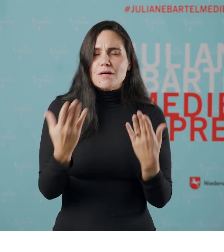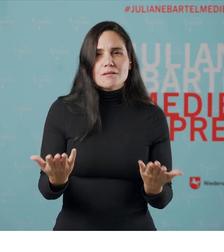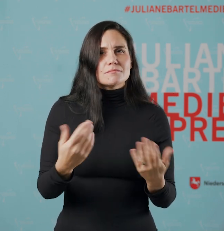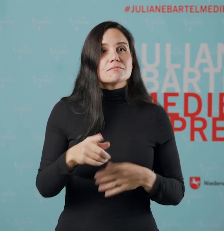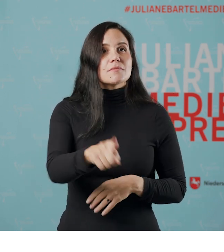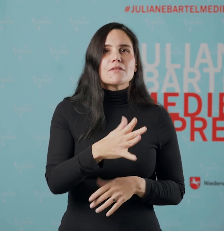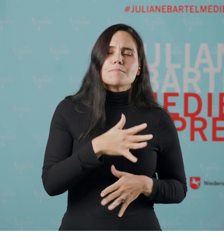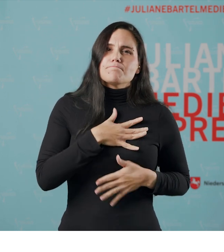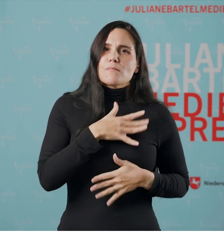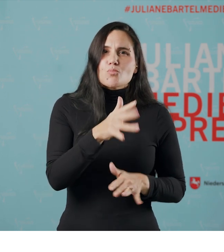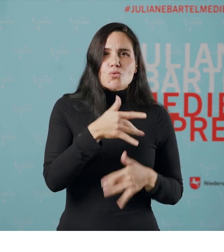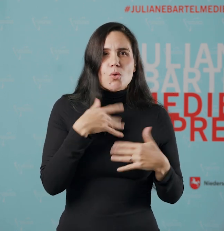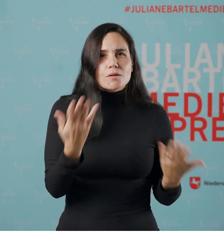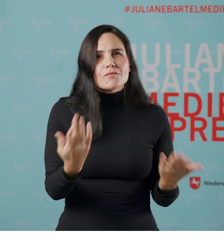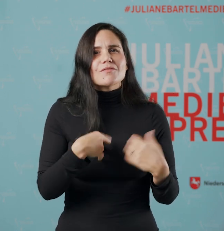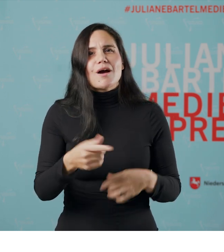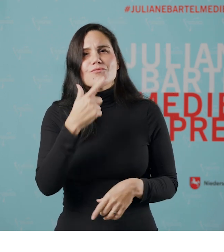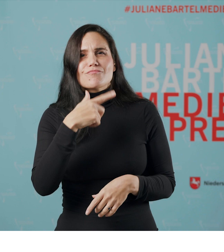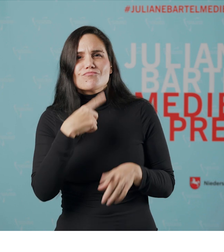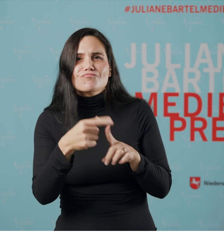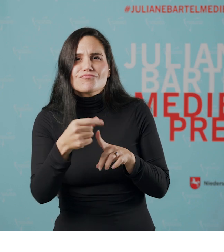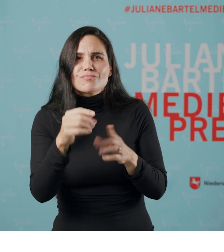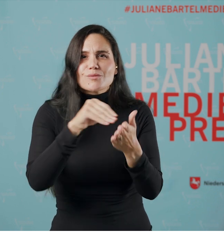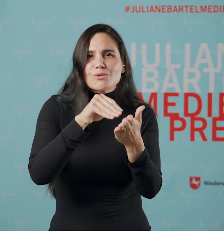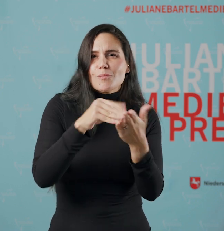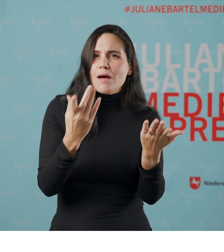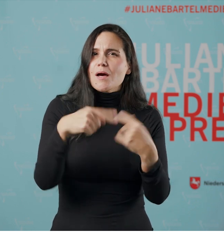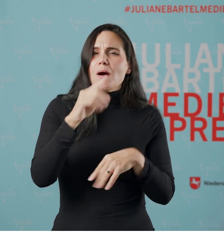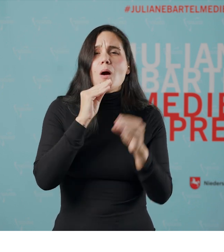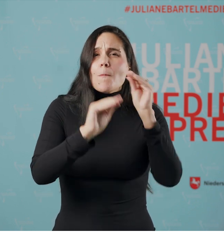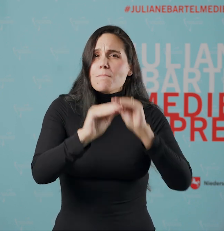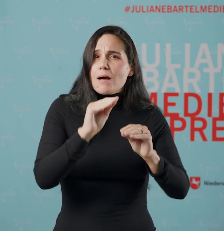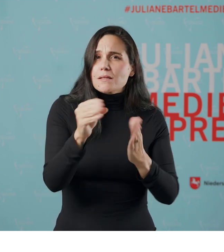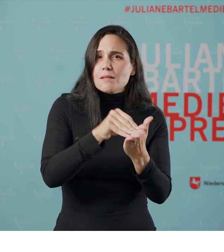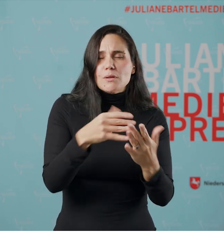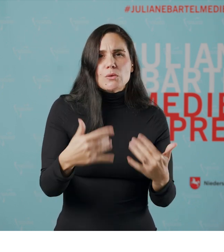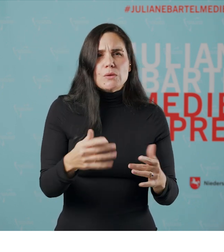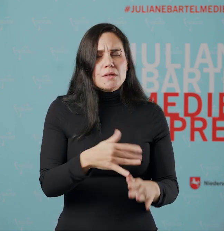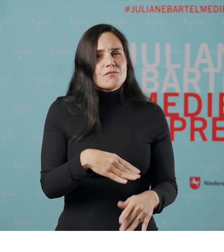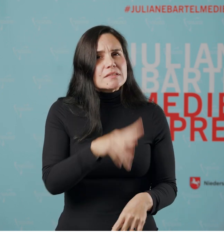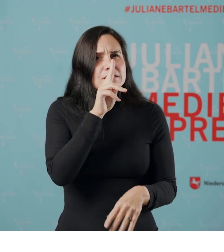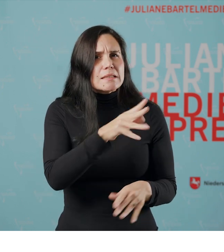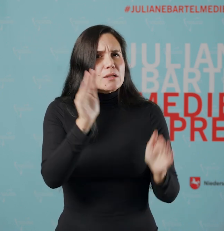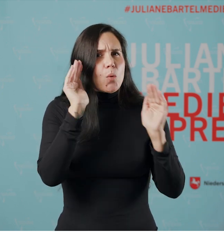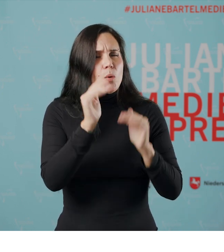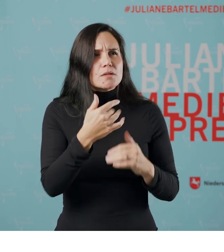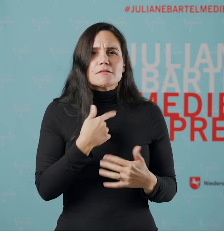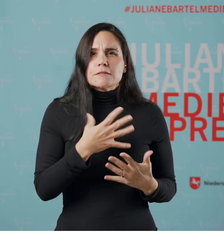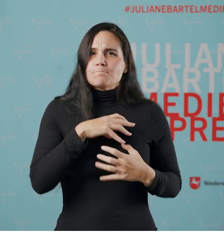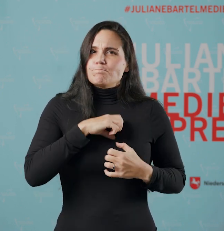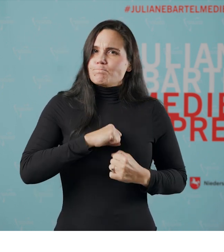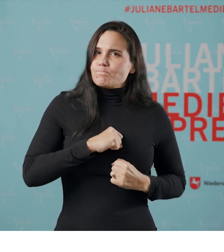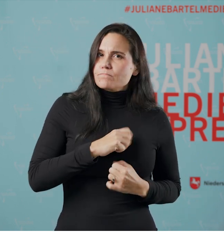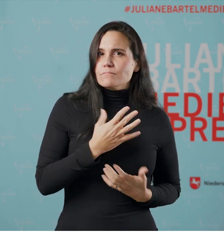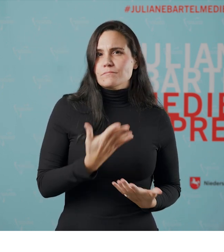war berührend, es waren Dinge dabei, die humoristisch waren. Es waren aber auch Beiträge zu sehen und zu hören,